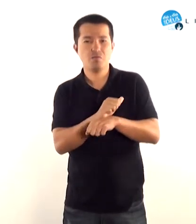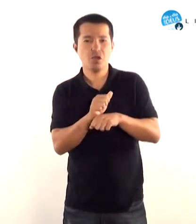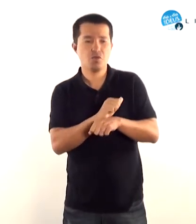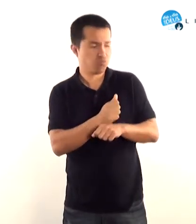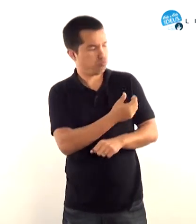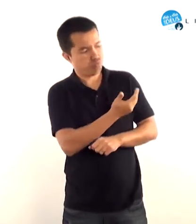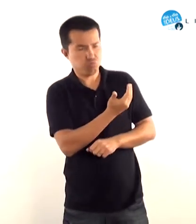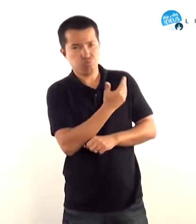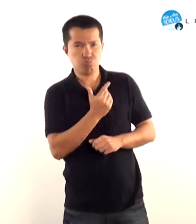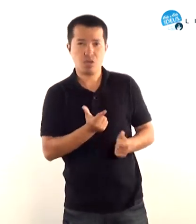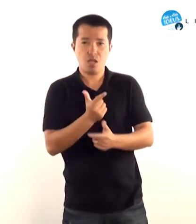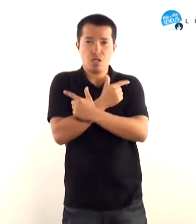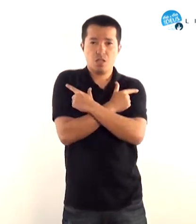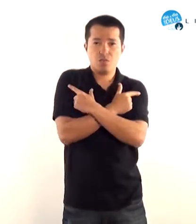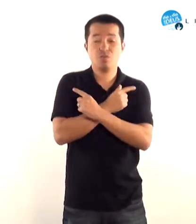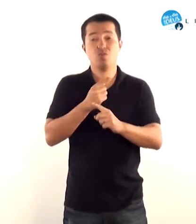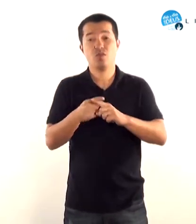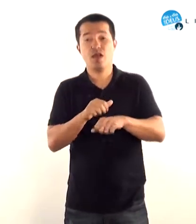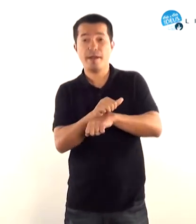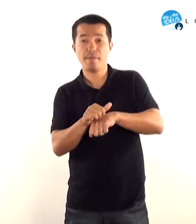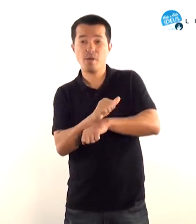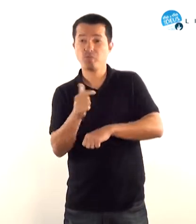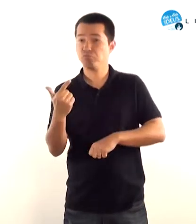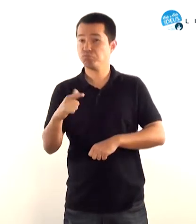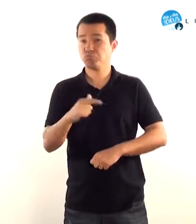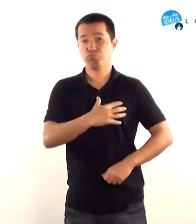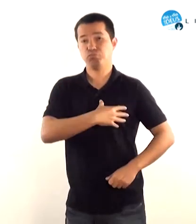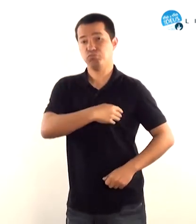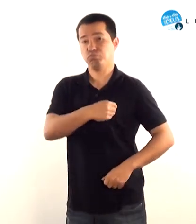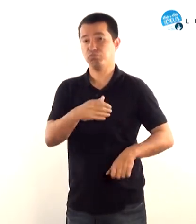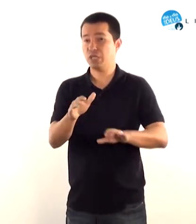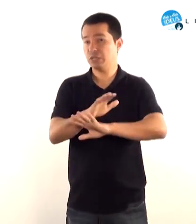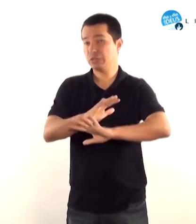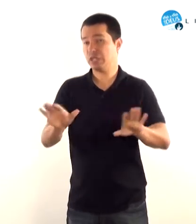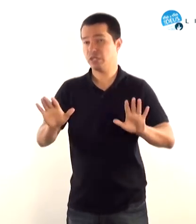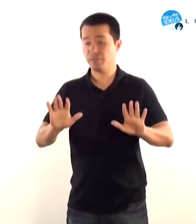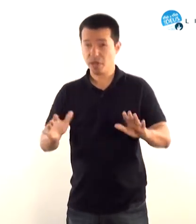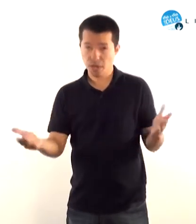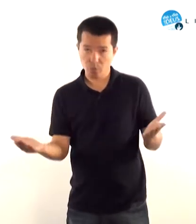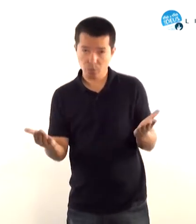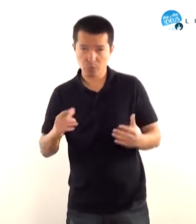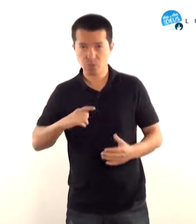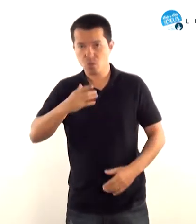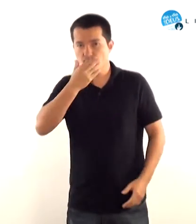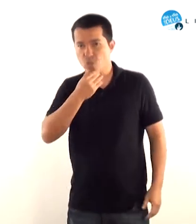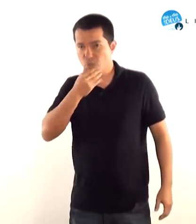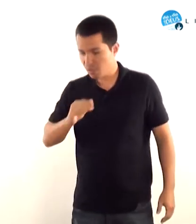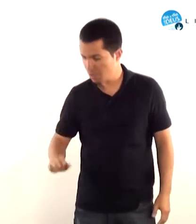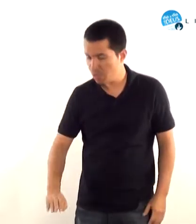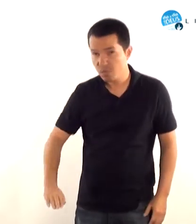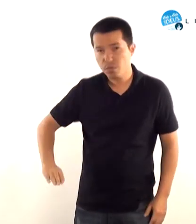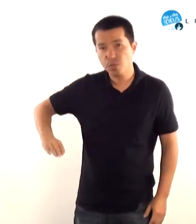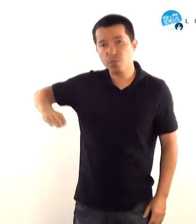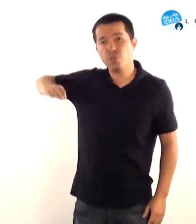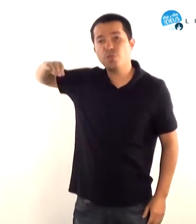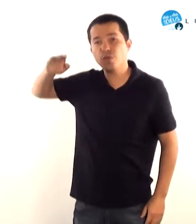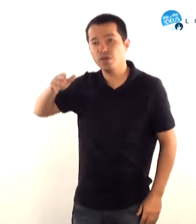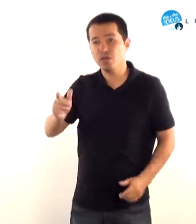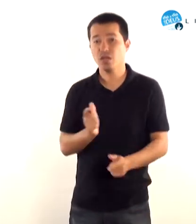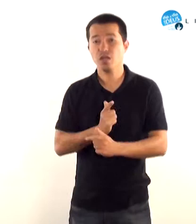está lá caminhando. E lembra que Abraão nessa época não tinha filhos. Esse moço, agora já homem, era o menino que